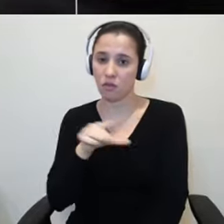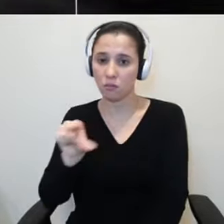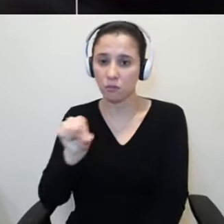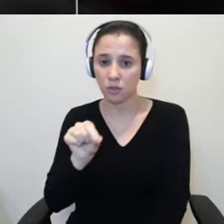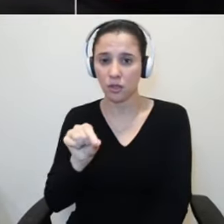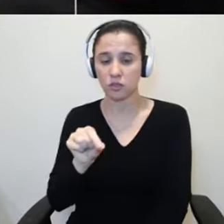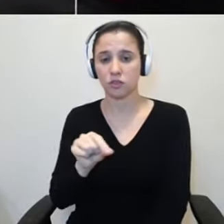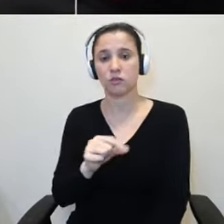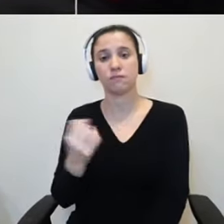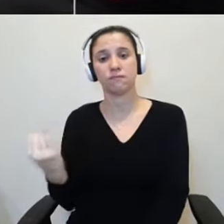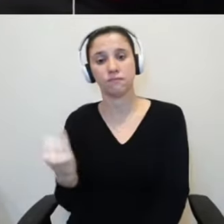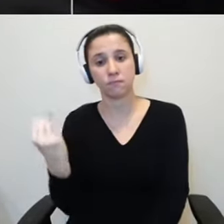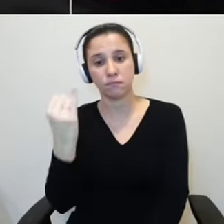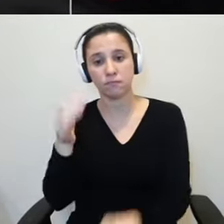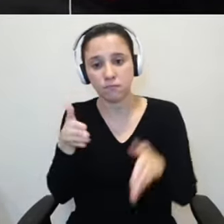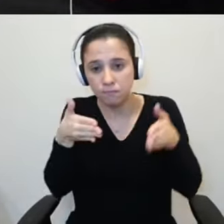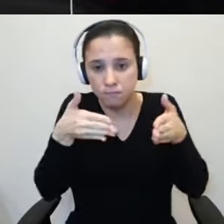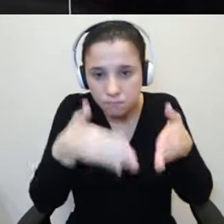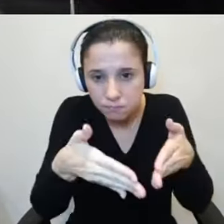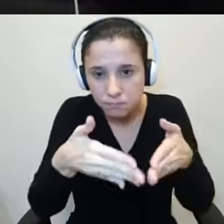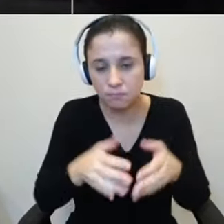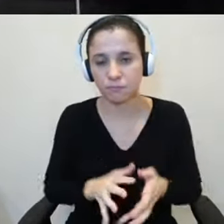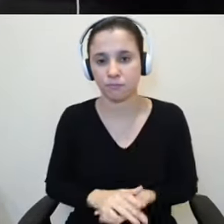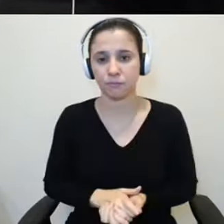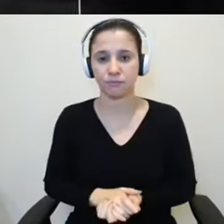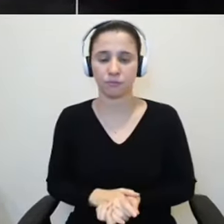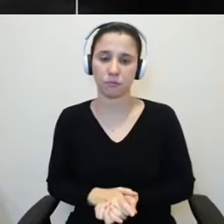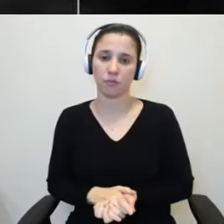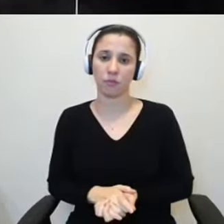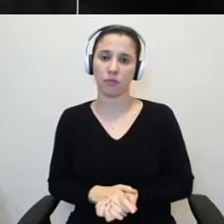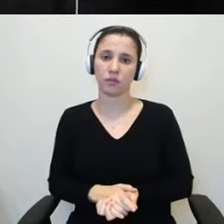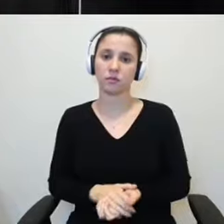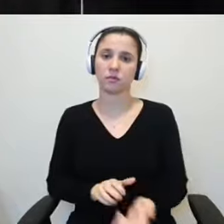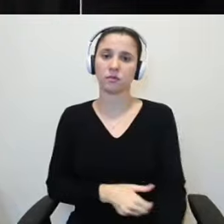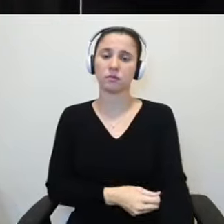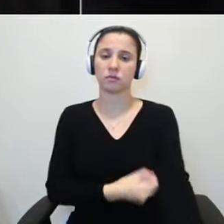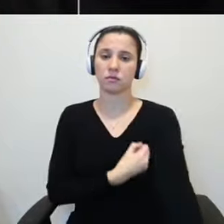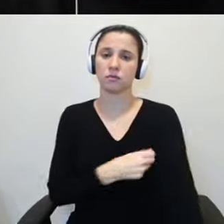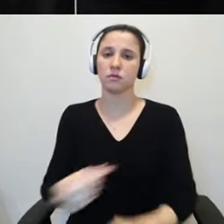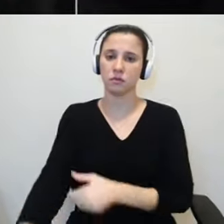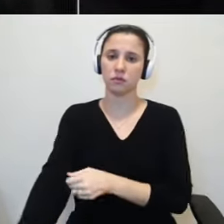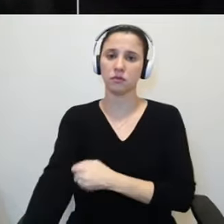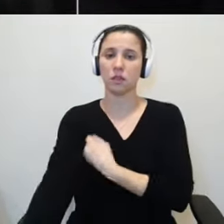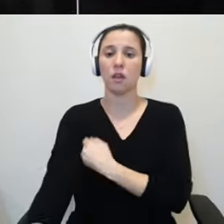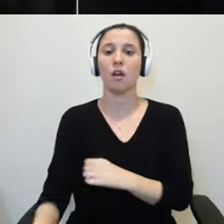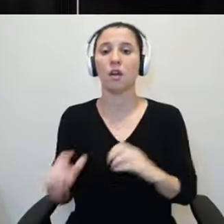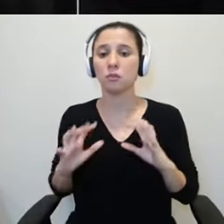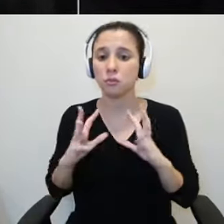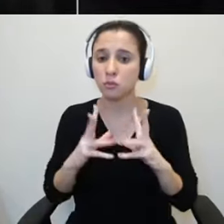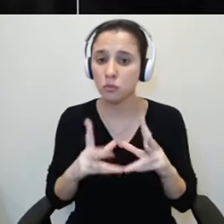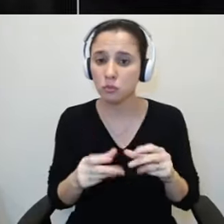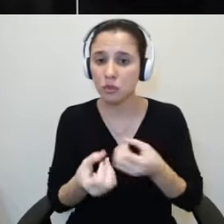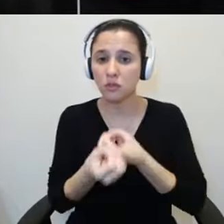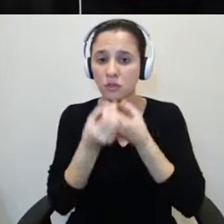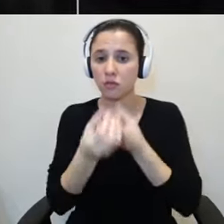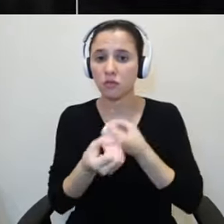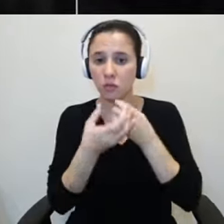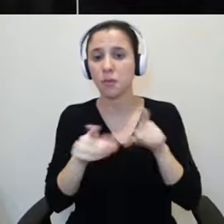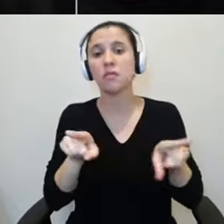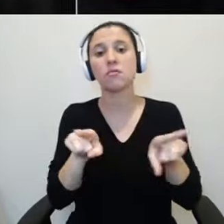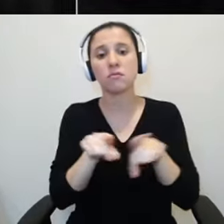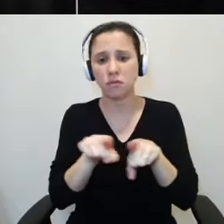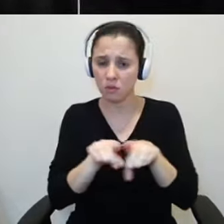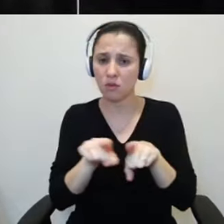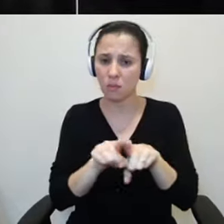Tomar uma água. Todas essas informações se aplicam aos cursos de ensino superior? Sim. Tudo isso que eu estou falando, pessoal, também se aplica a todos